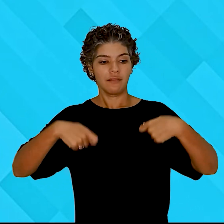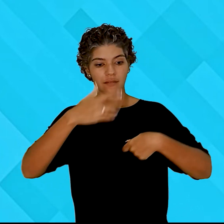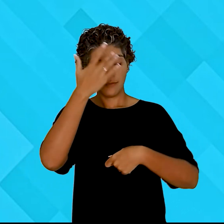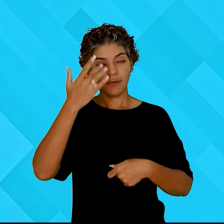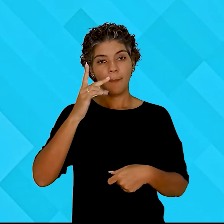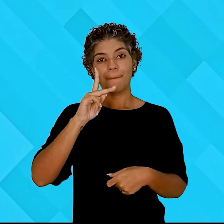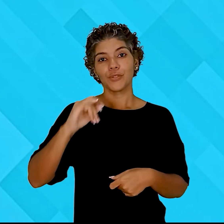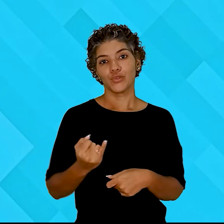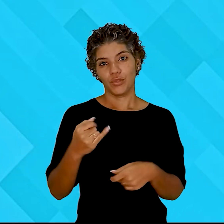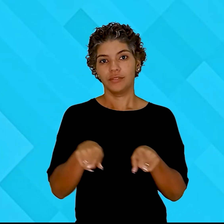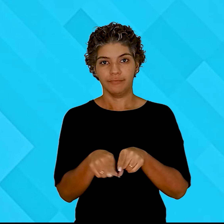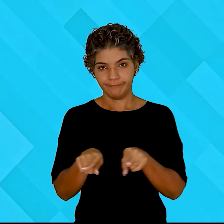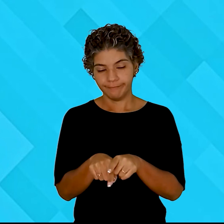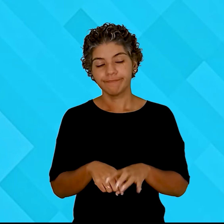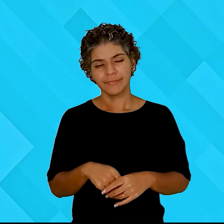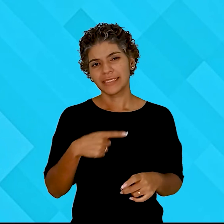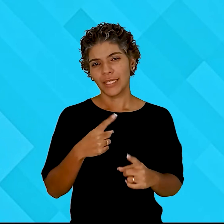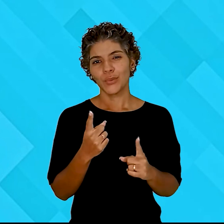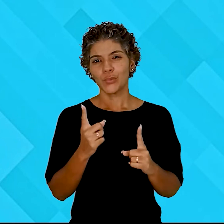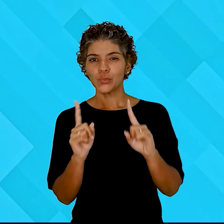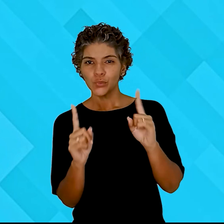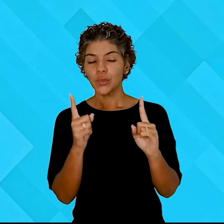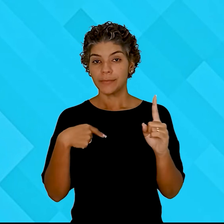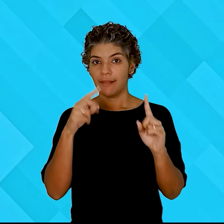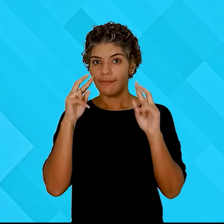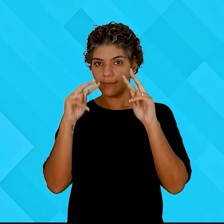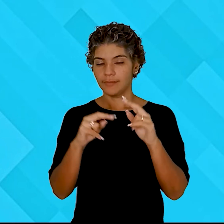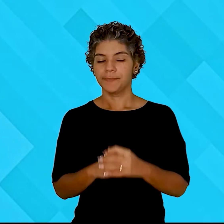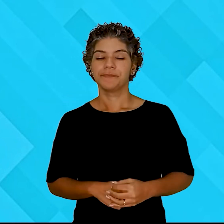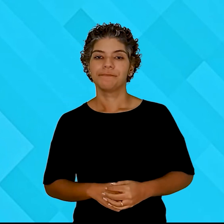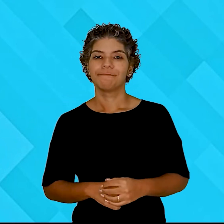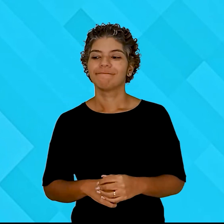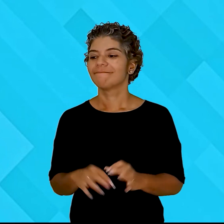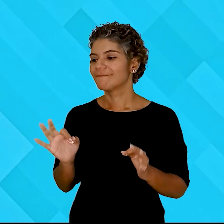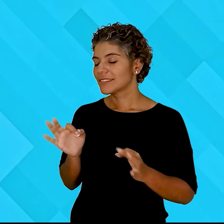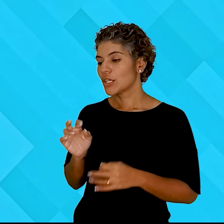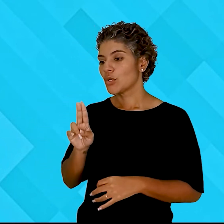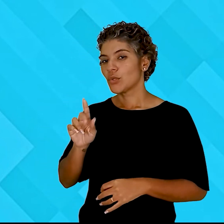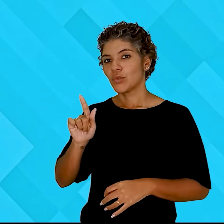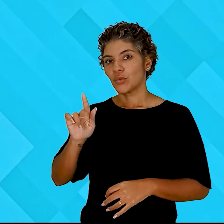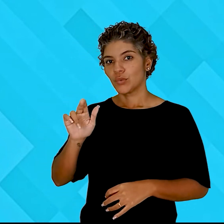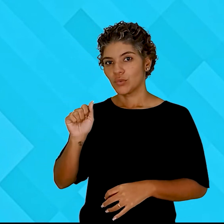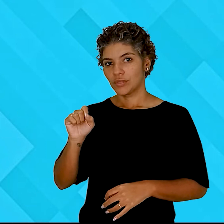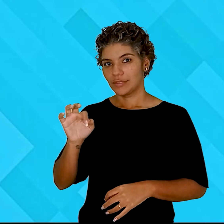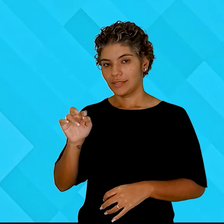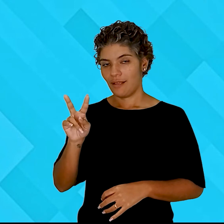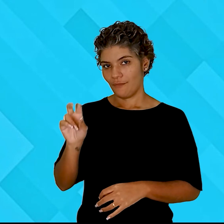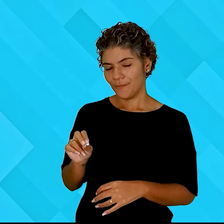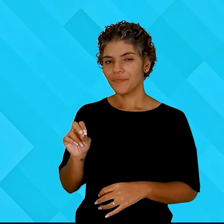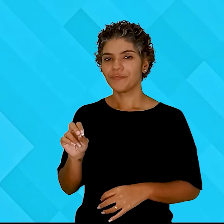tem que ficar de olho. Olha, Gustavo, eu vou te dizer uma coisa, eu já tenho pastas e pastas com notinha fiscal.